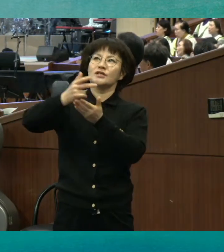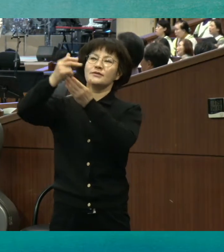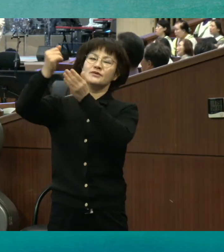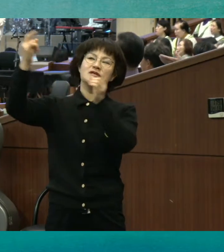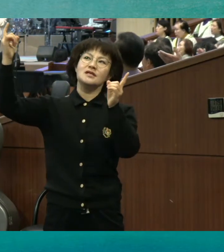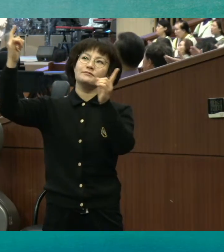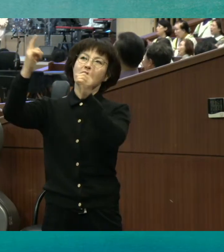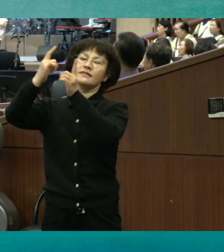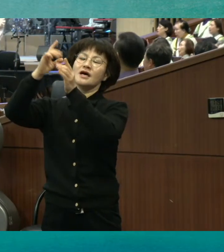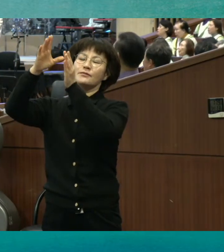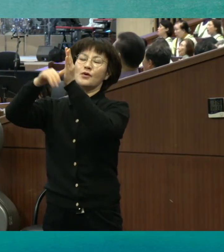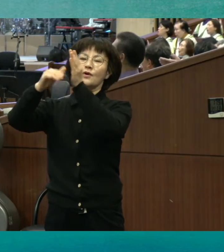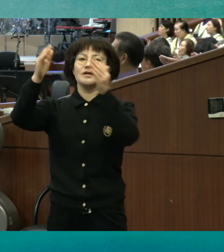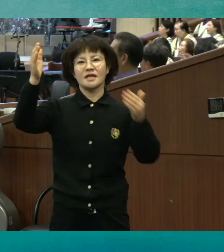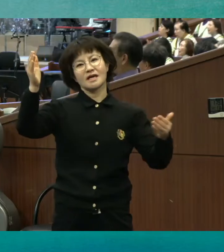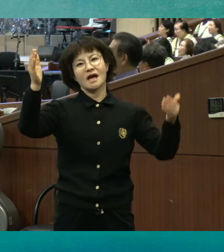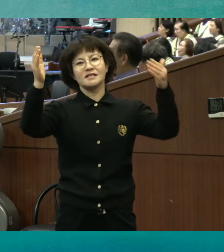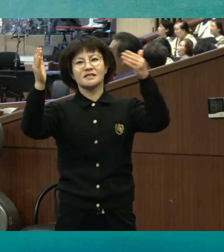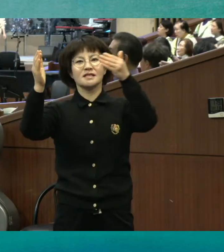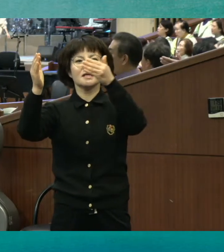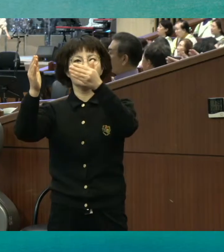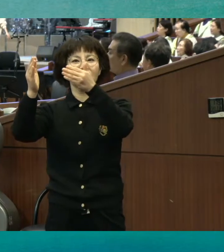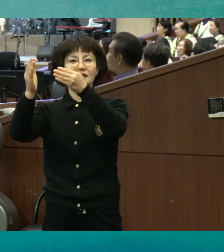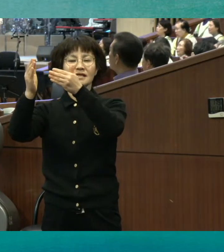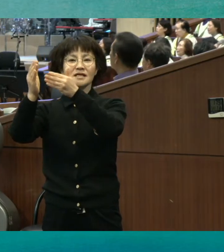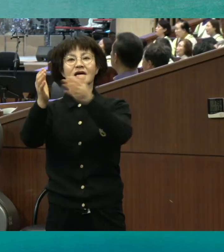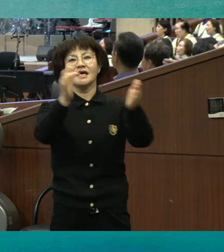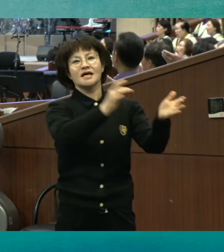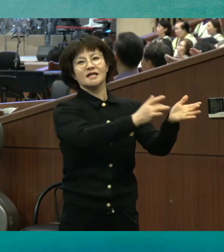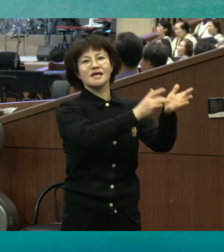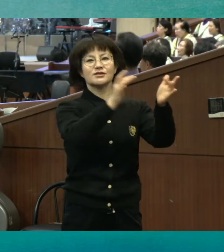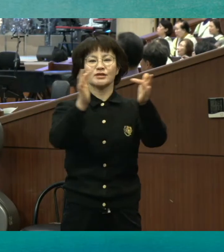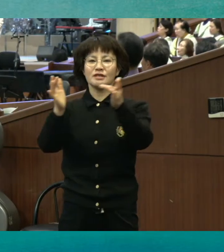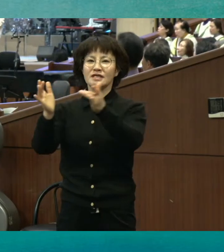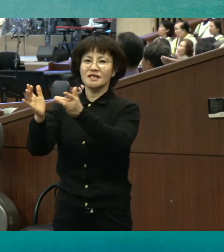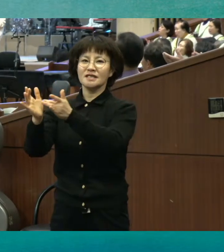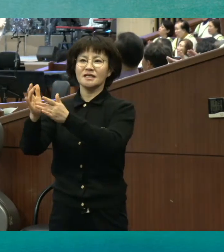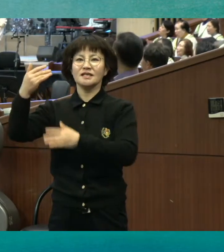주님을 만나볼 때까지 예수는